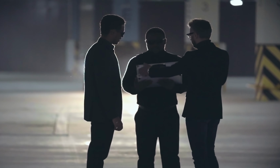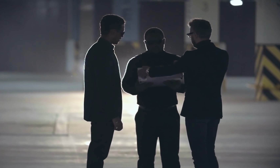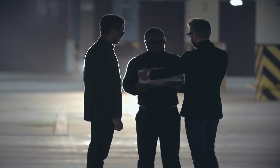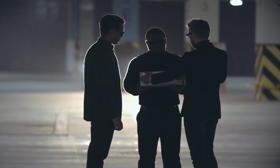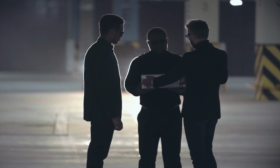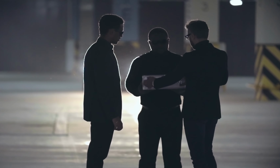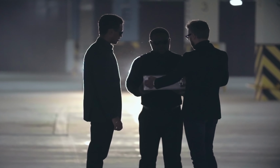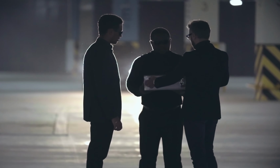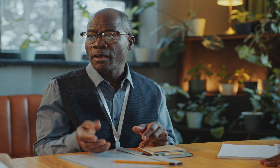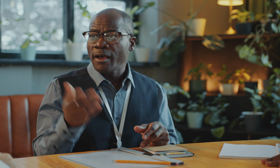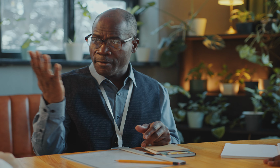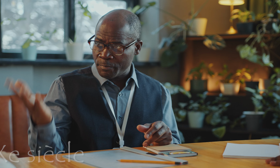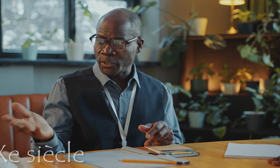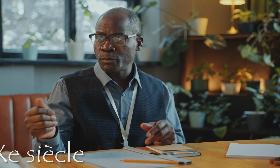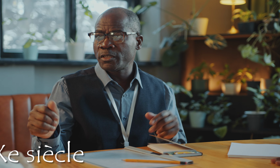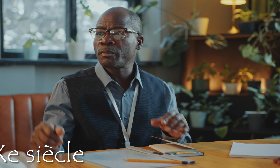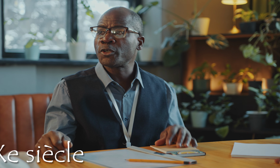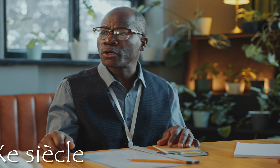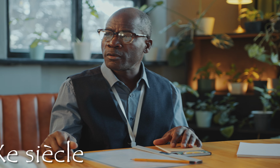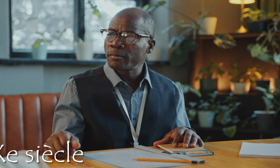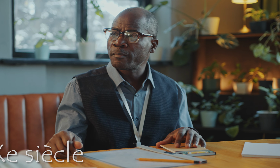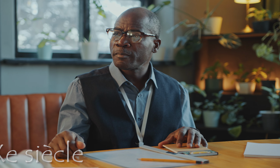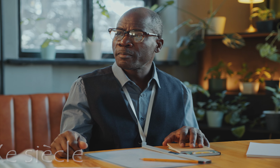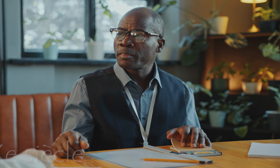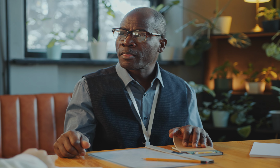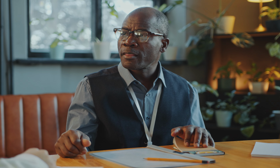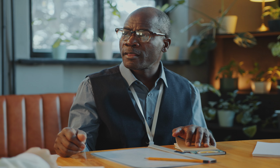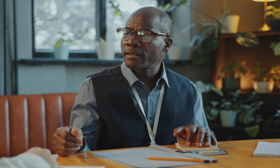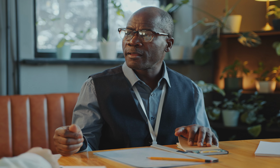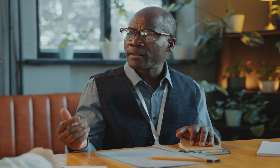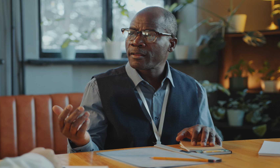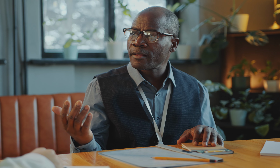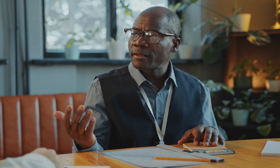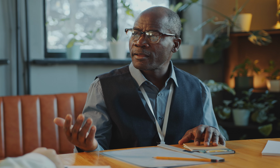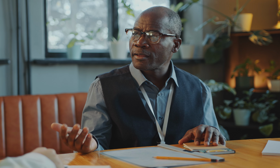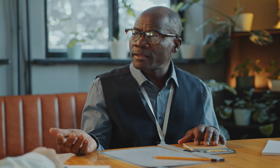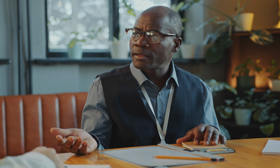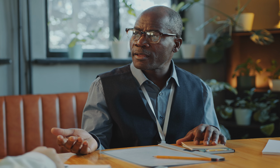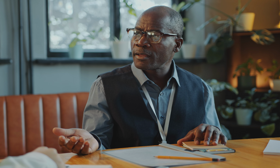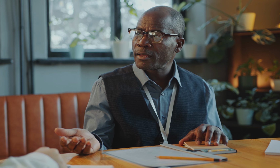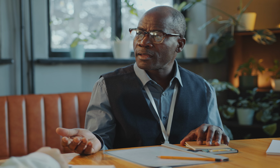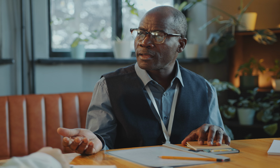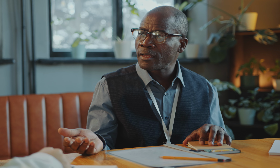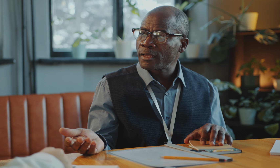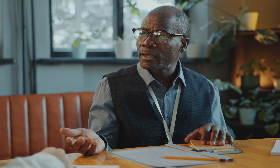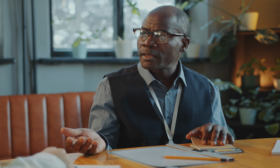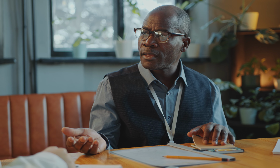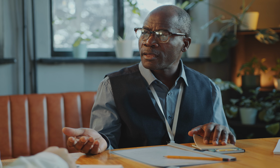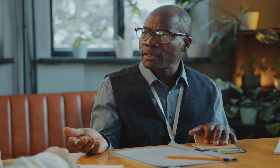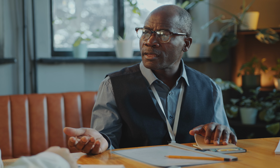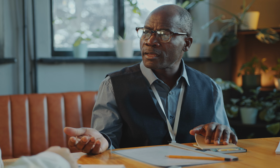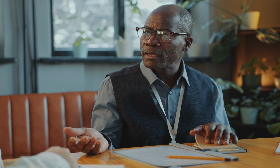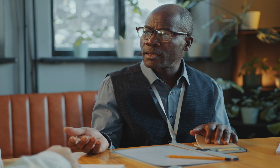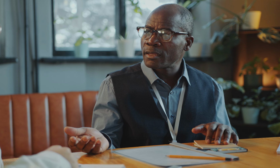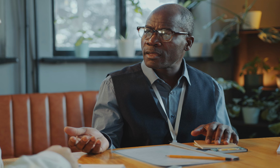nécessaire. Au XXe siècle, les linguistes commencent enfin à étudier sérieusement les langues des signes. Dans les années